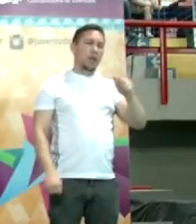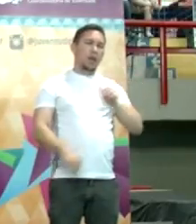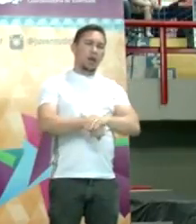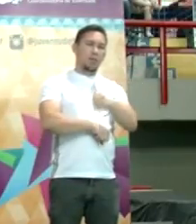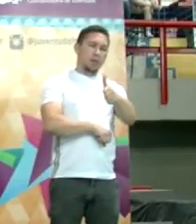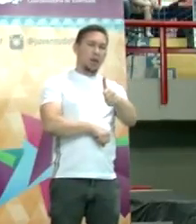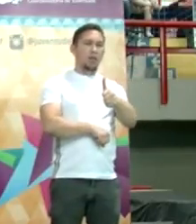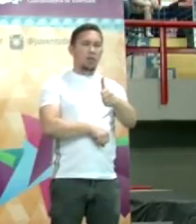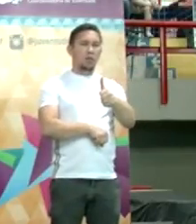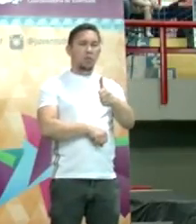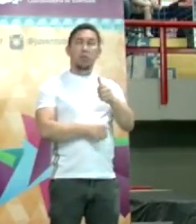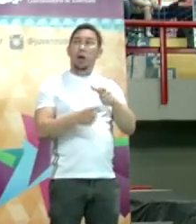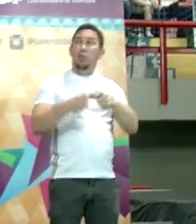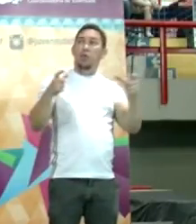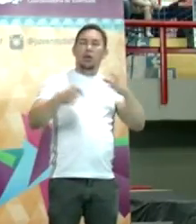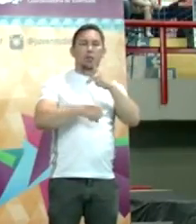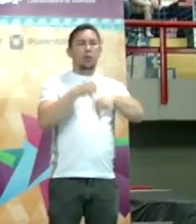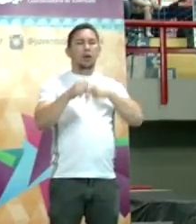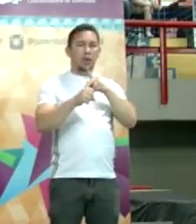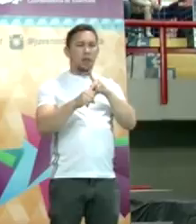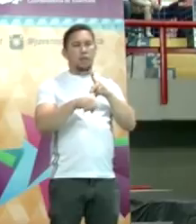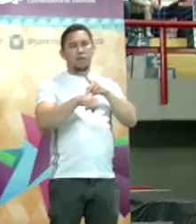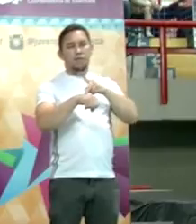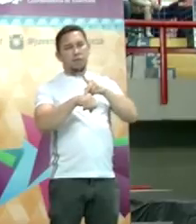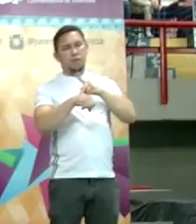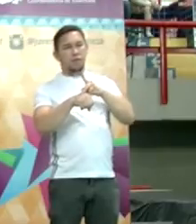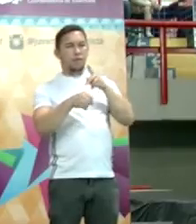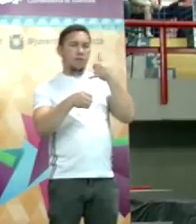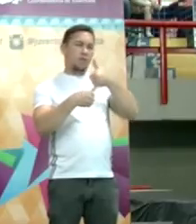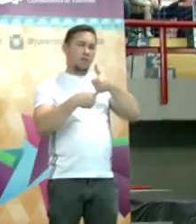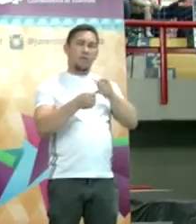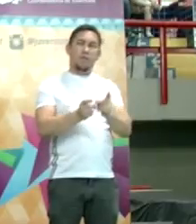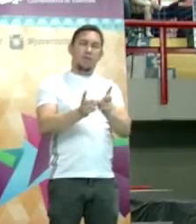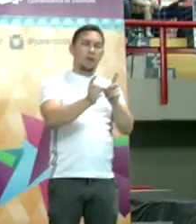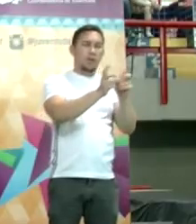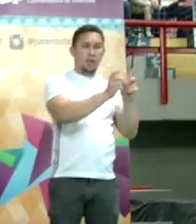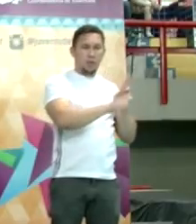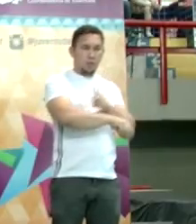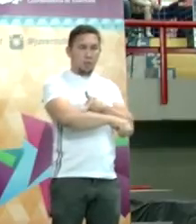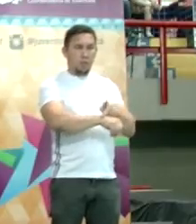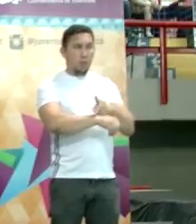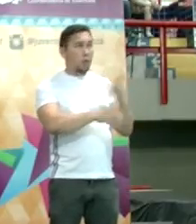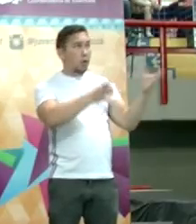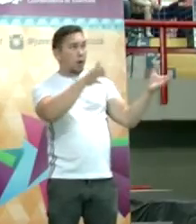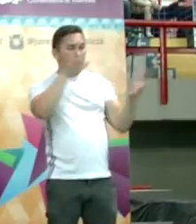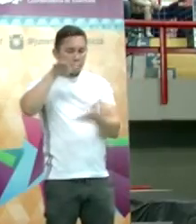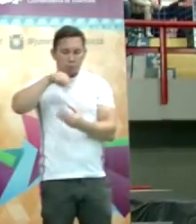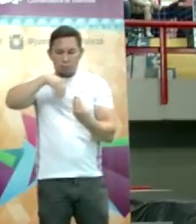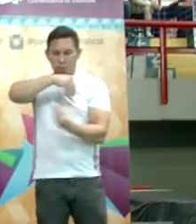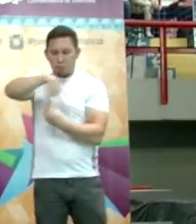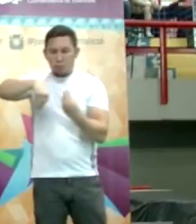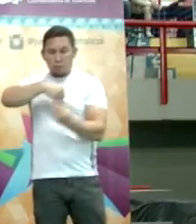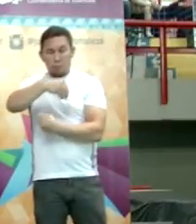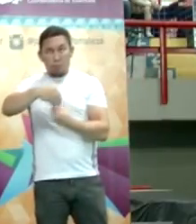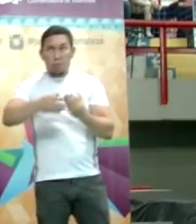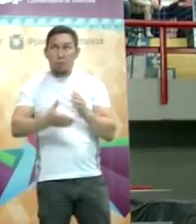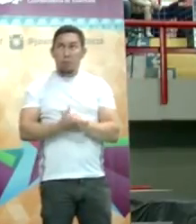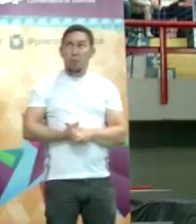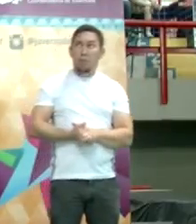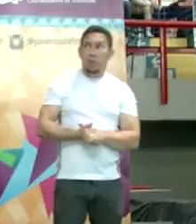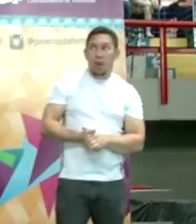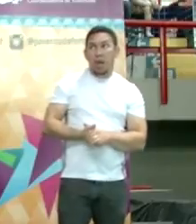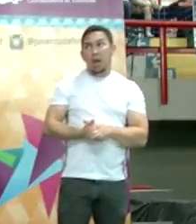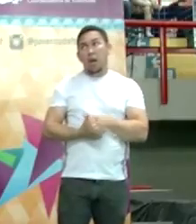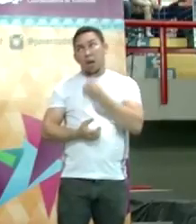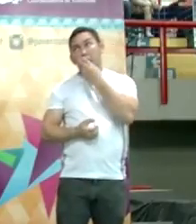boa parte dos países fazem, né? Então, as refinarias seria bem melhor para a Venezuela. Não sei se ela seria capaz